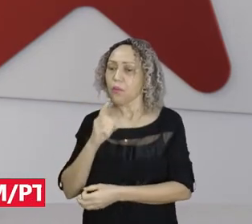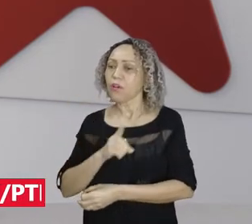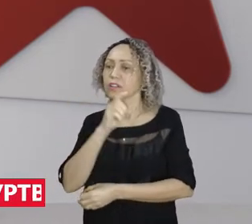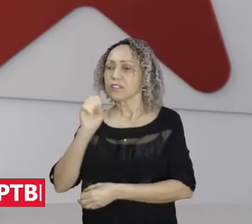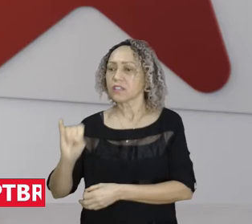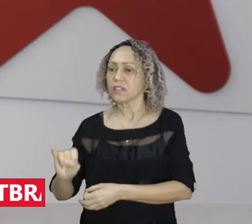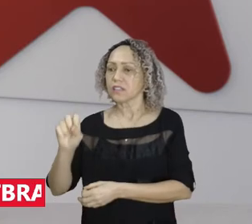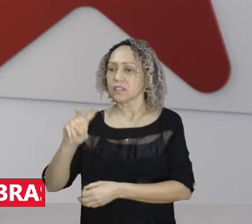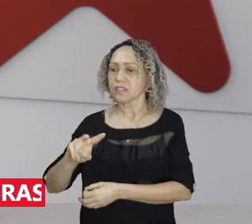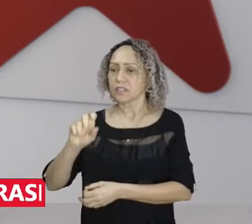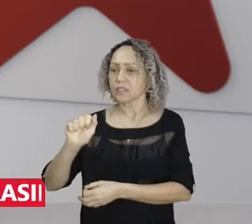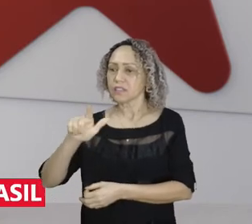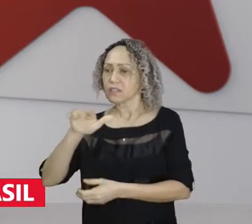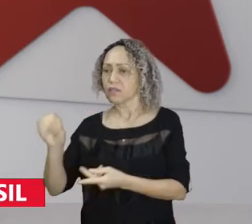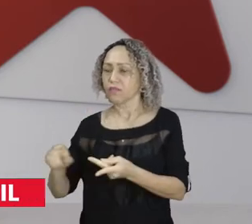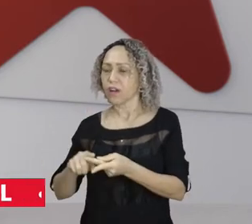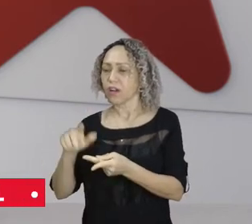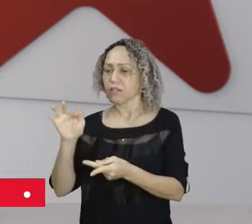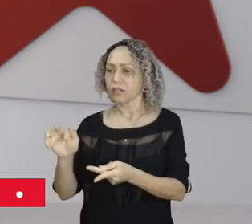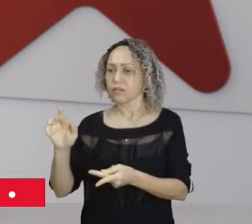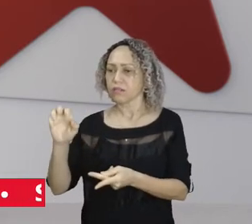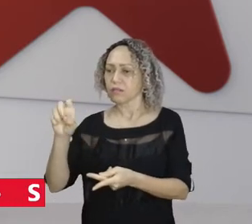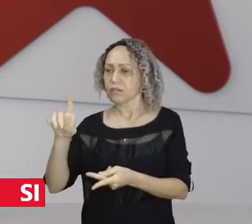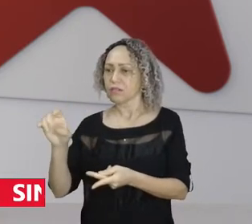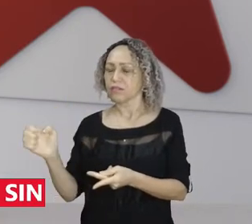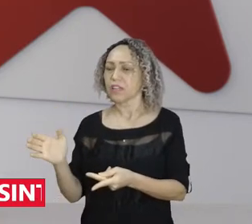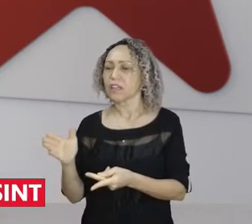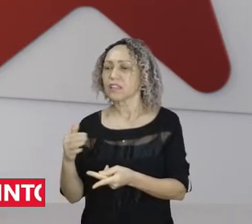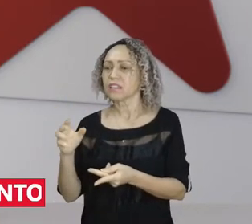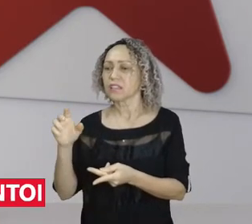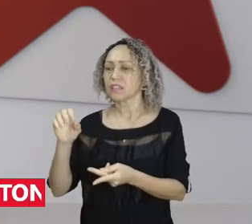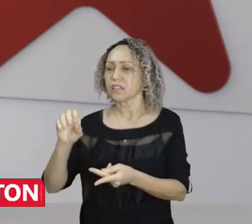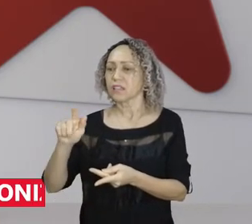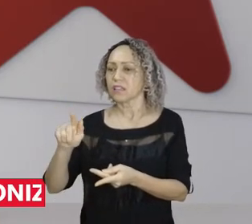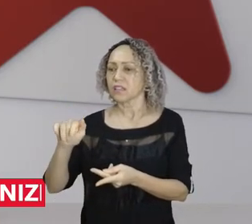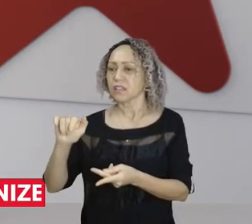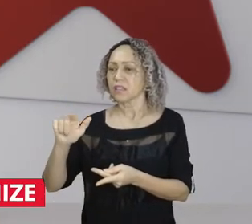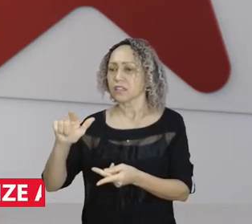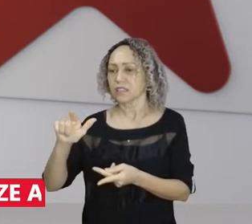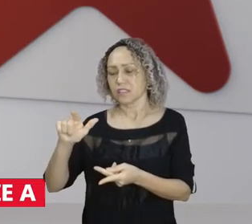para o Fred, para o Gildásio Lucas.